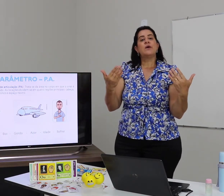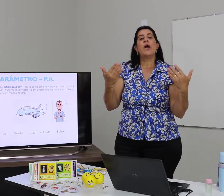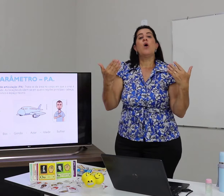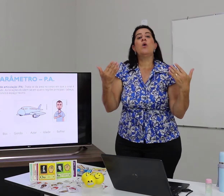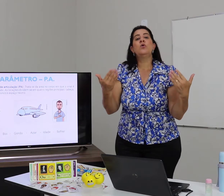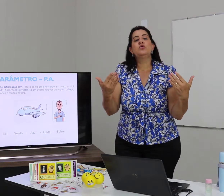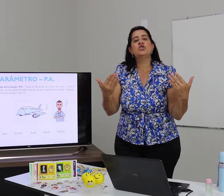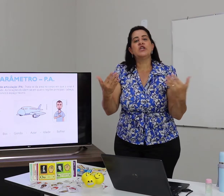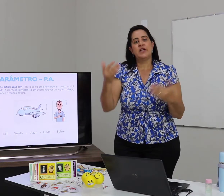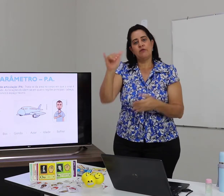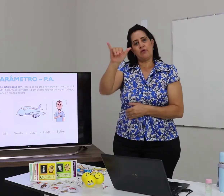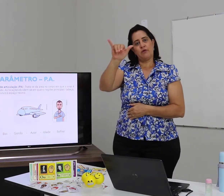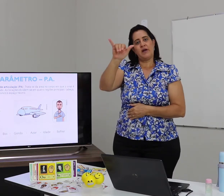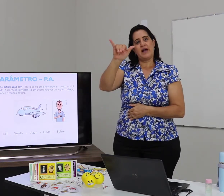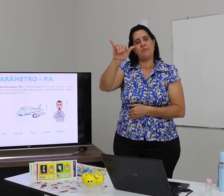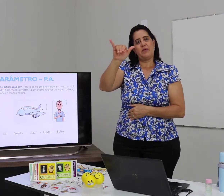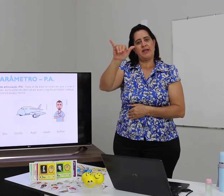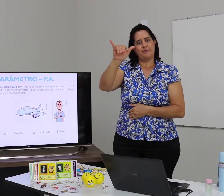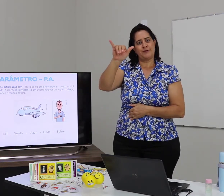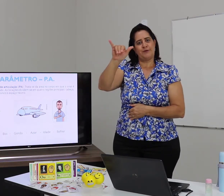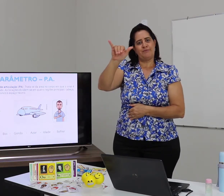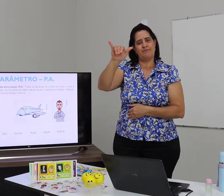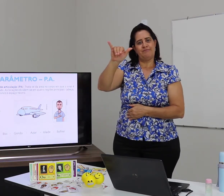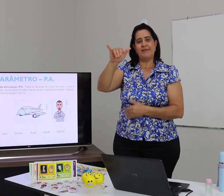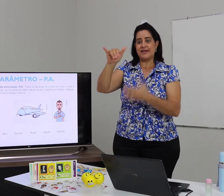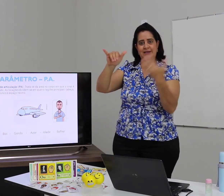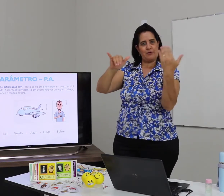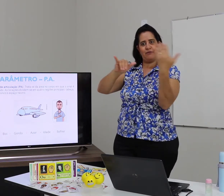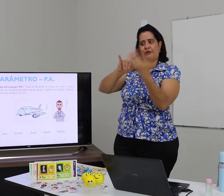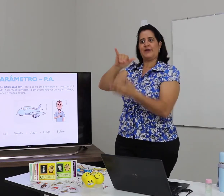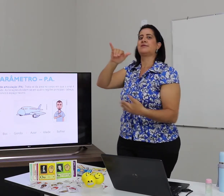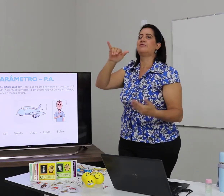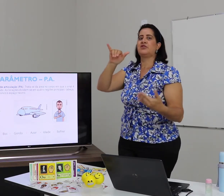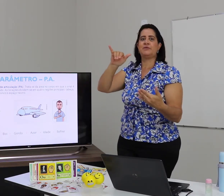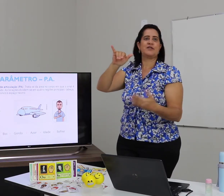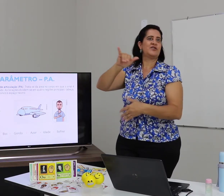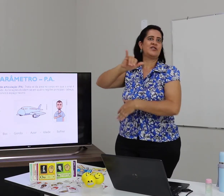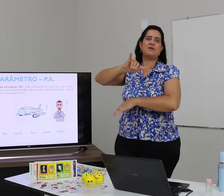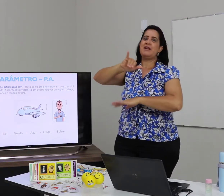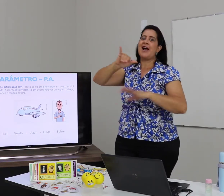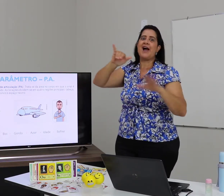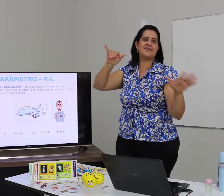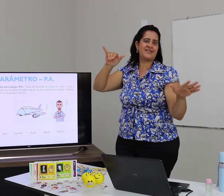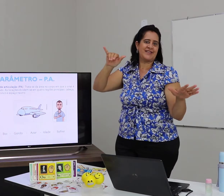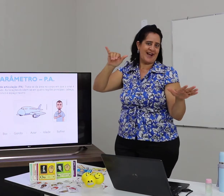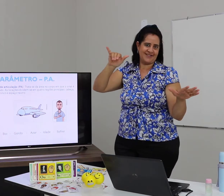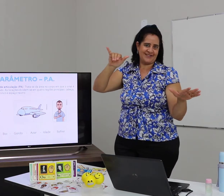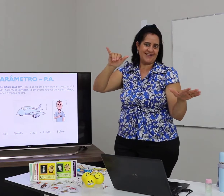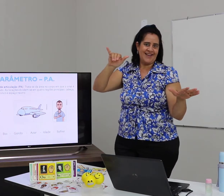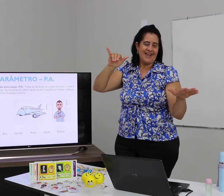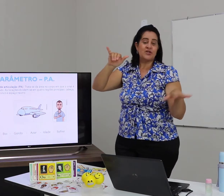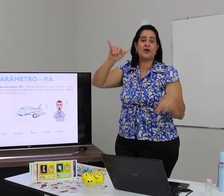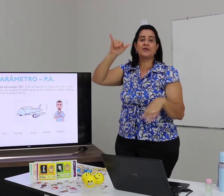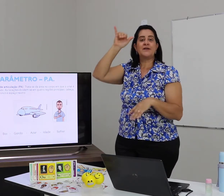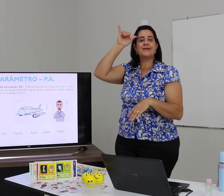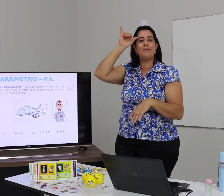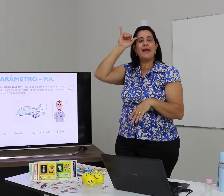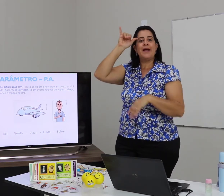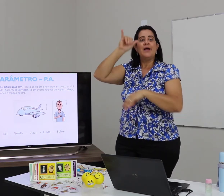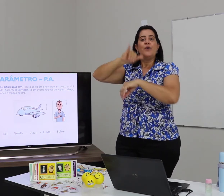é onde eu vou colocar a mão em Y. Nessa configuração de Y a gente tem milhares de sinais, só que eu tenho que saber o